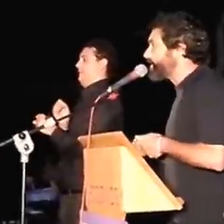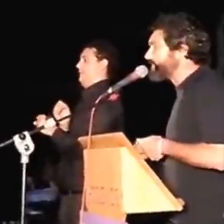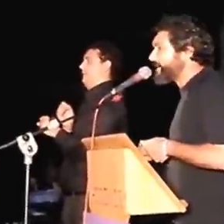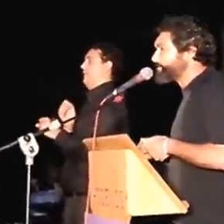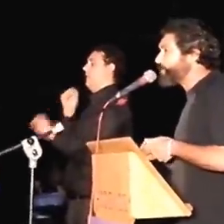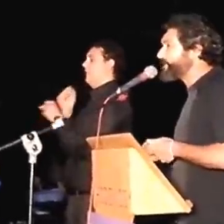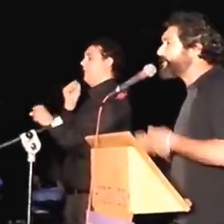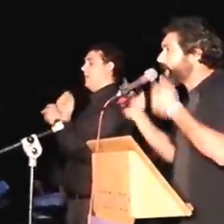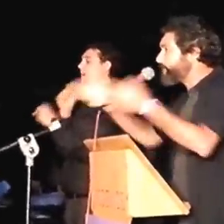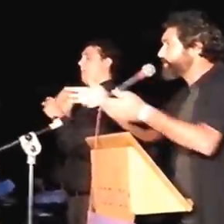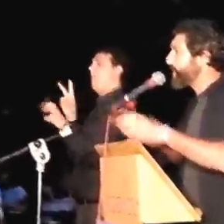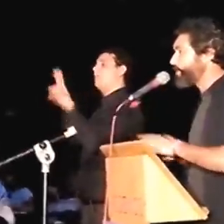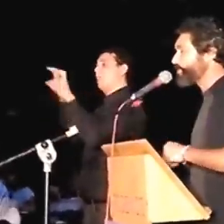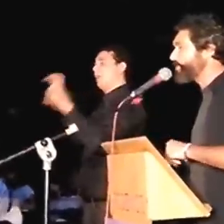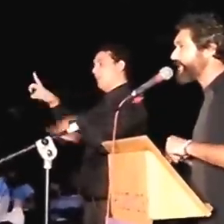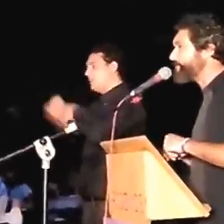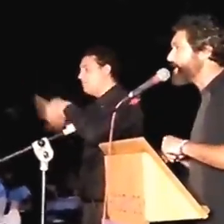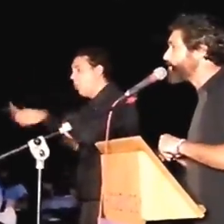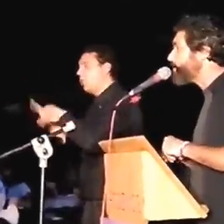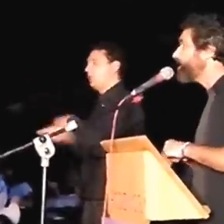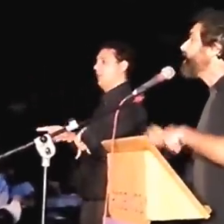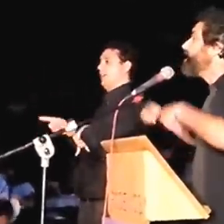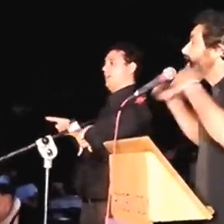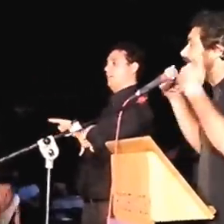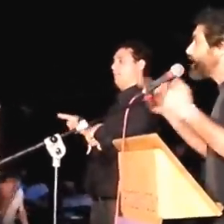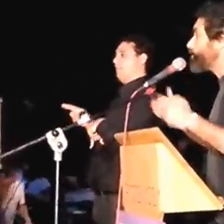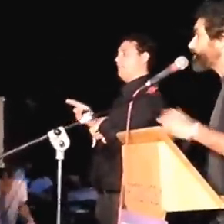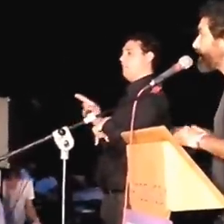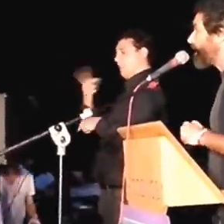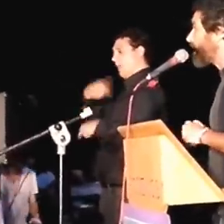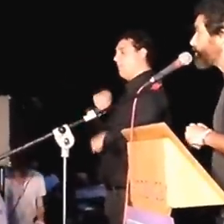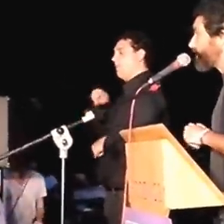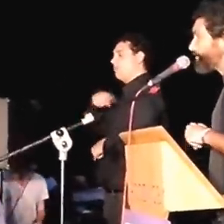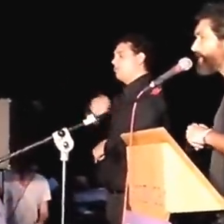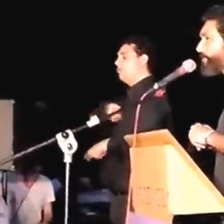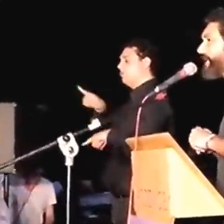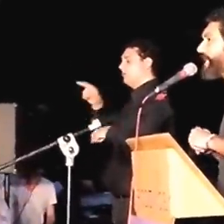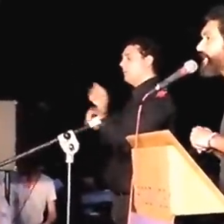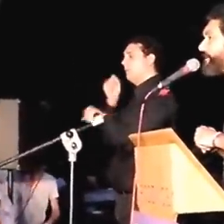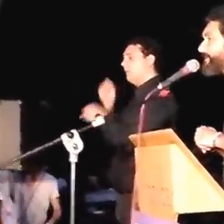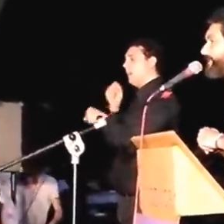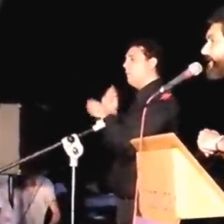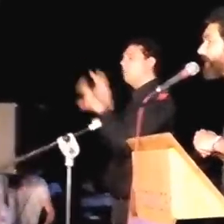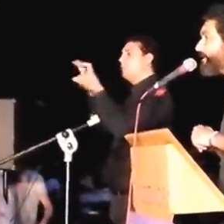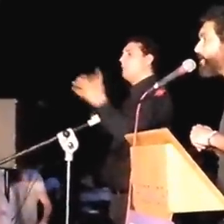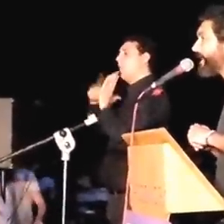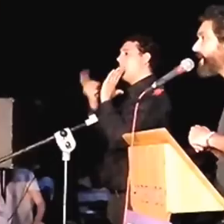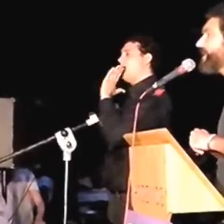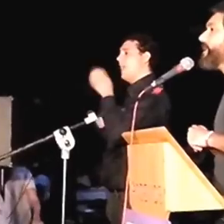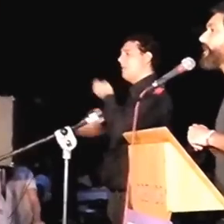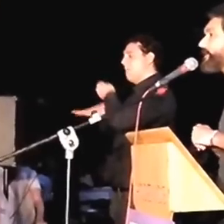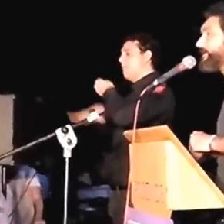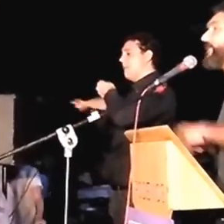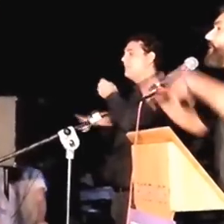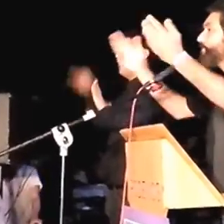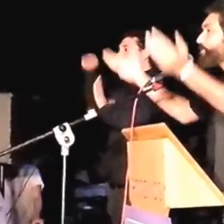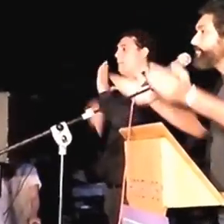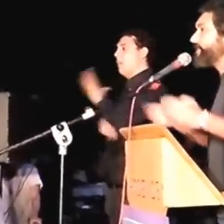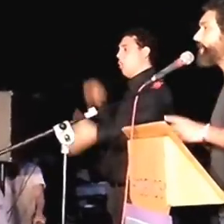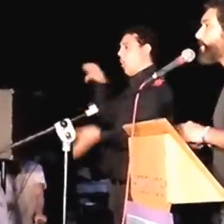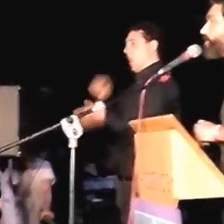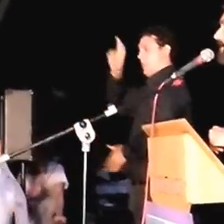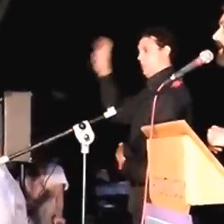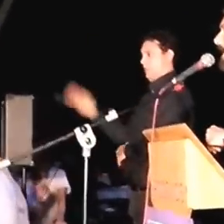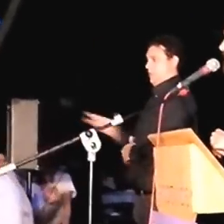la cuestión del transporte, trajemos a prosoterramiento, estamos trabajando también sobre la ley de bases de régimen local, etcétera.